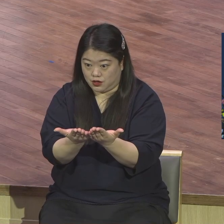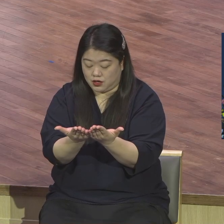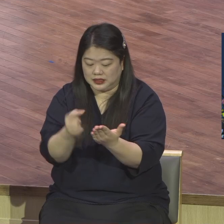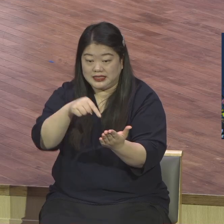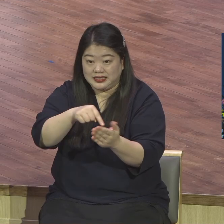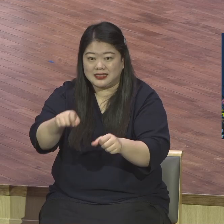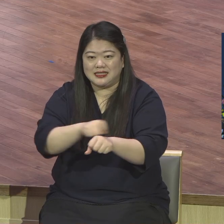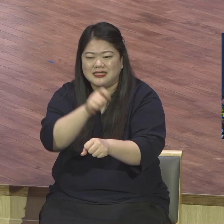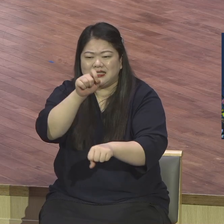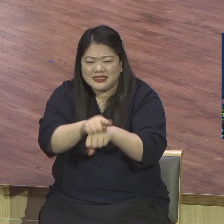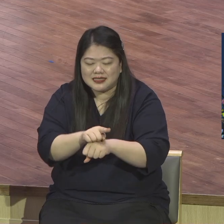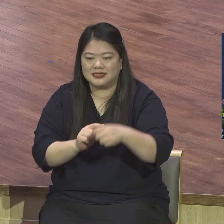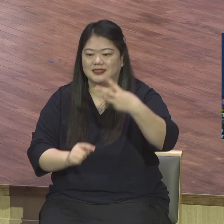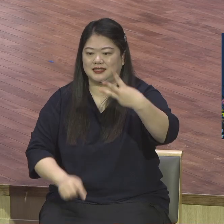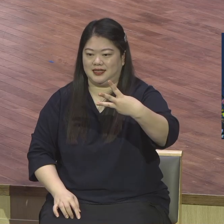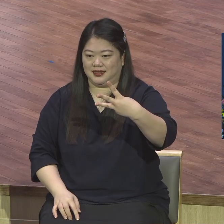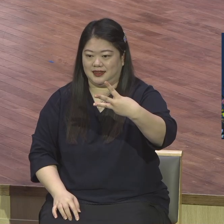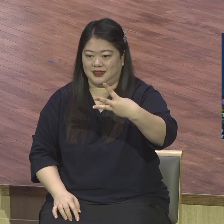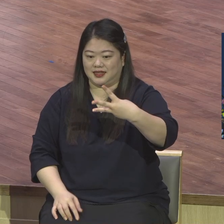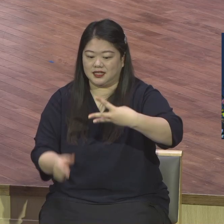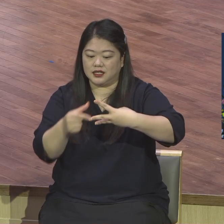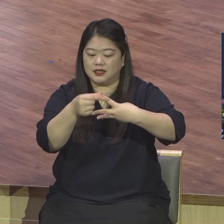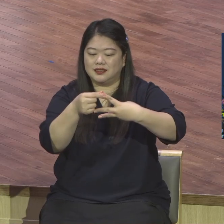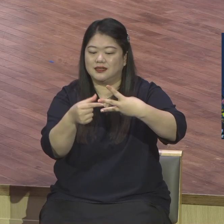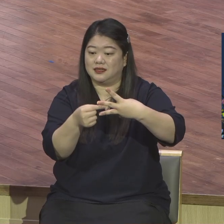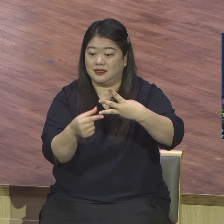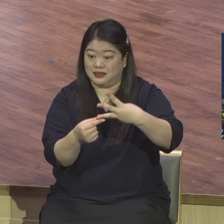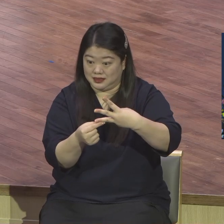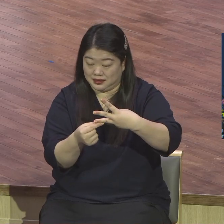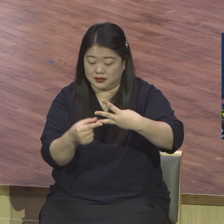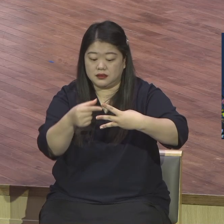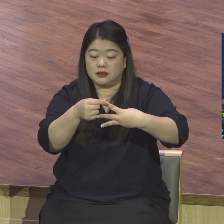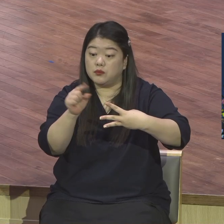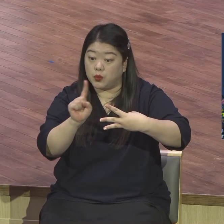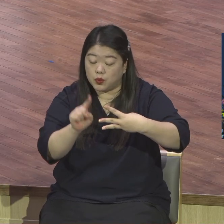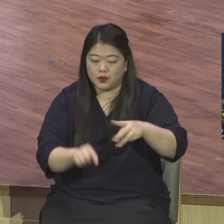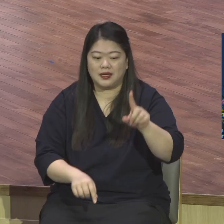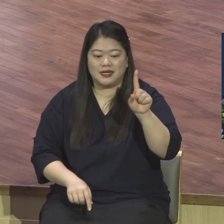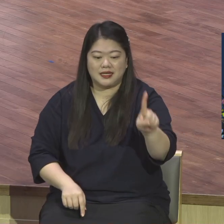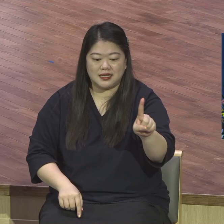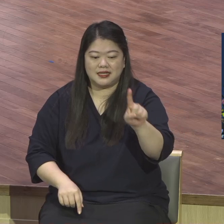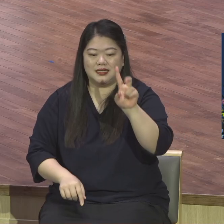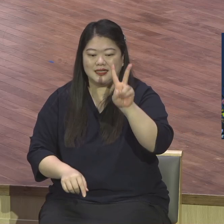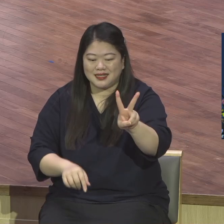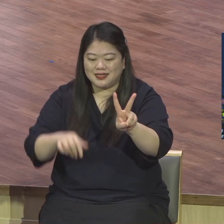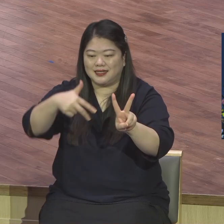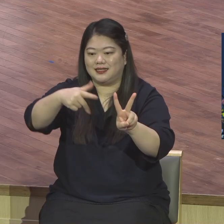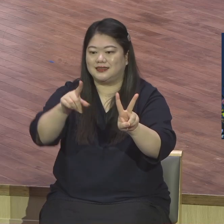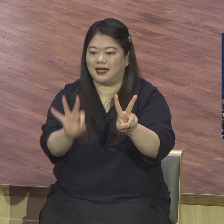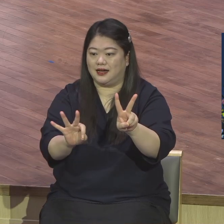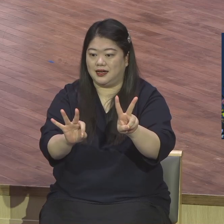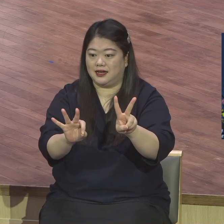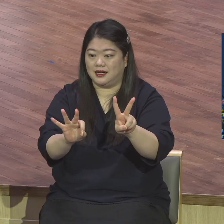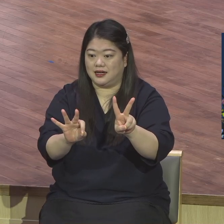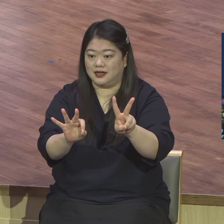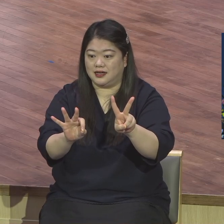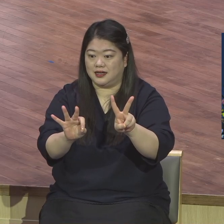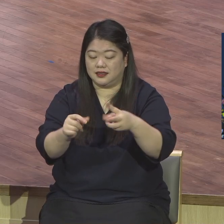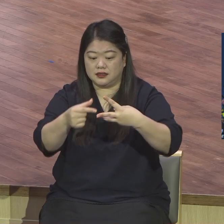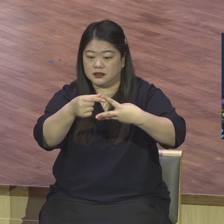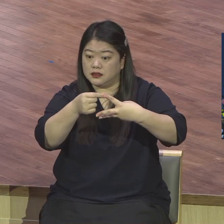번째는 지난주일부터 살펴보고 있는 이 1장, 2장 이 말씀인데, 여기서는